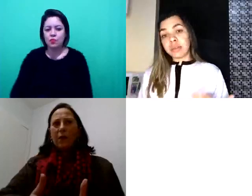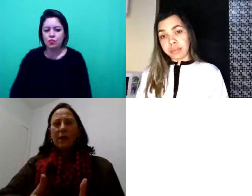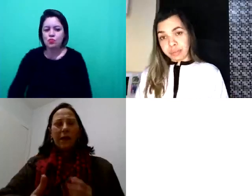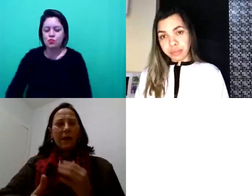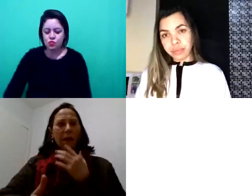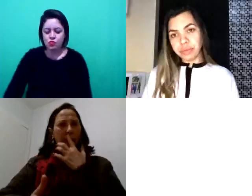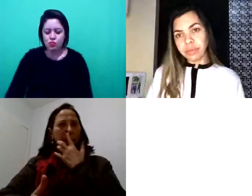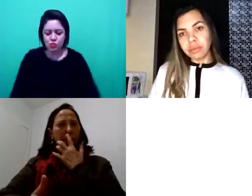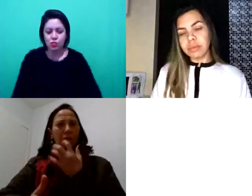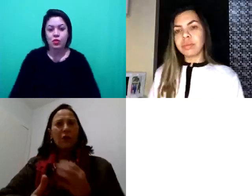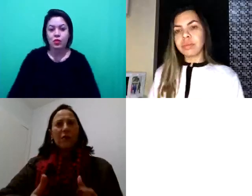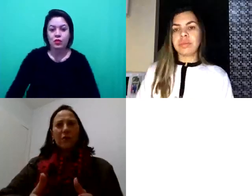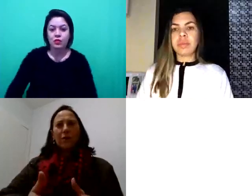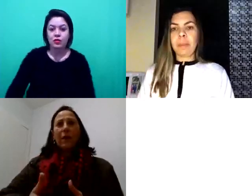polo de Foz do Iguaçu